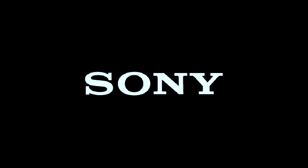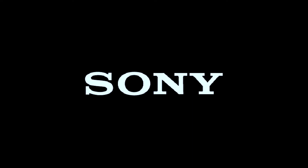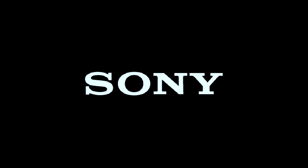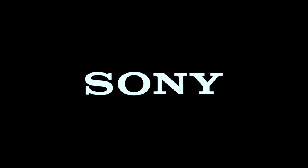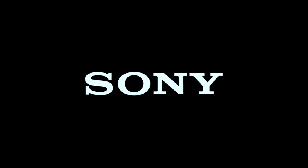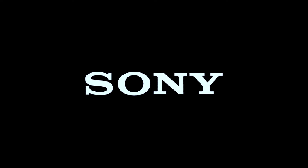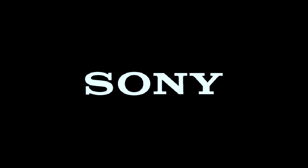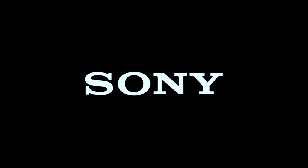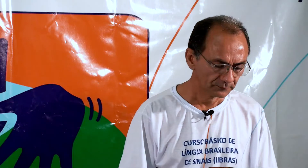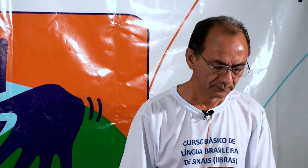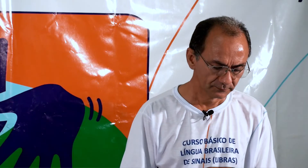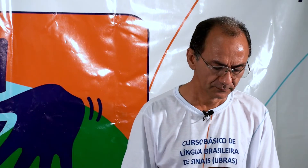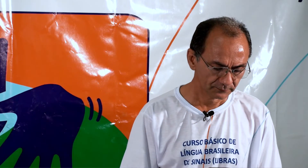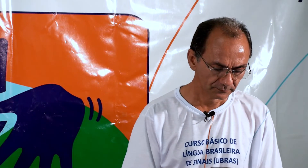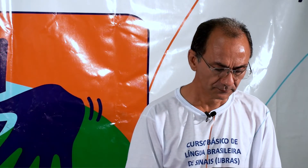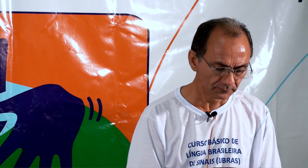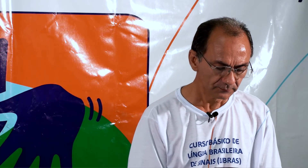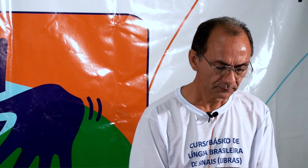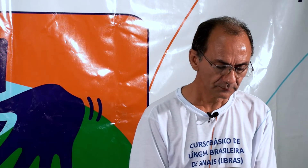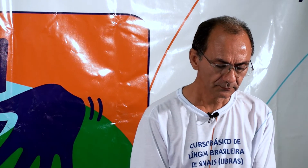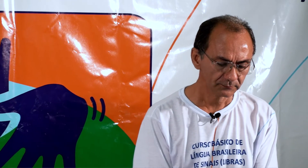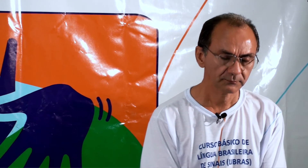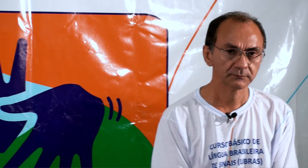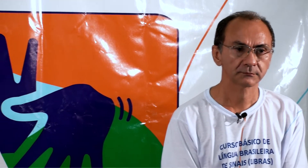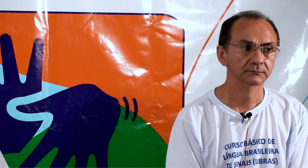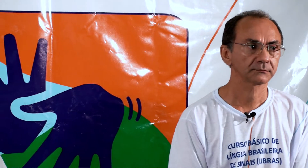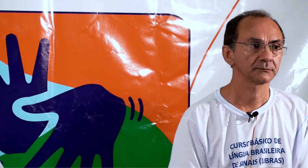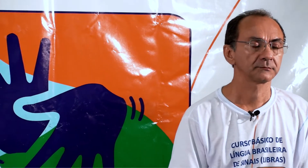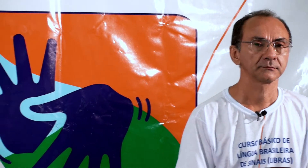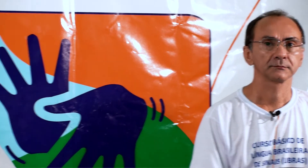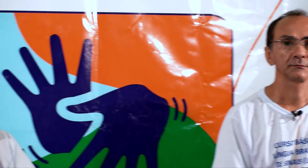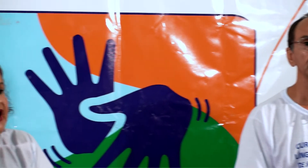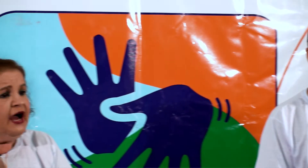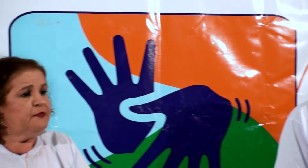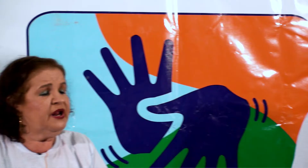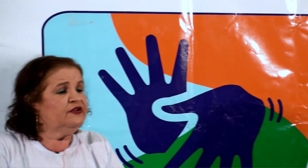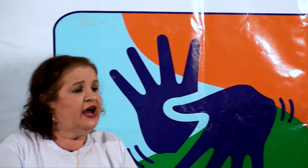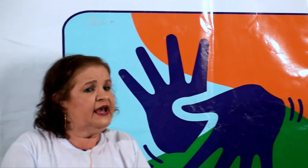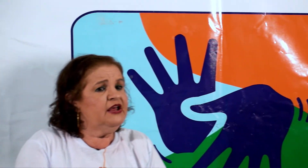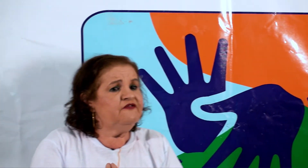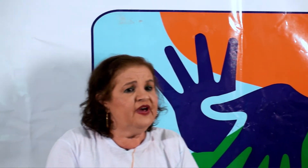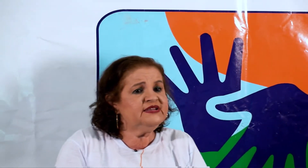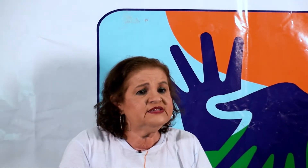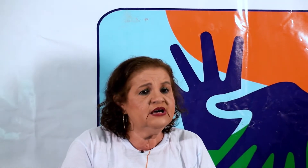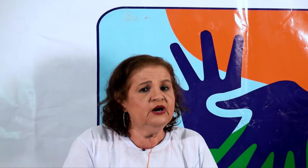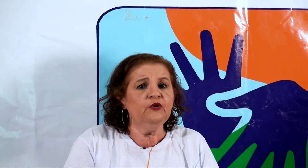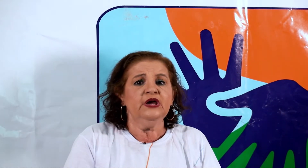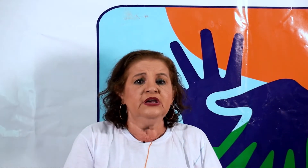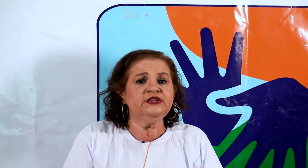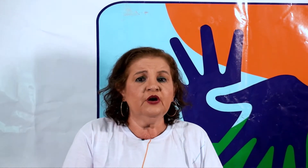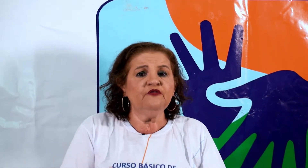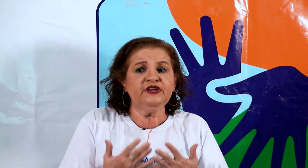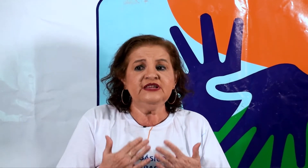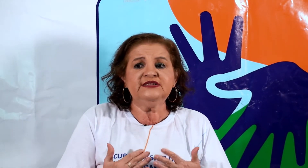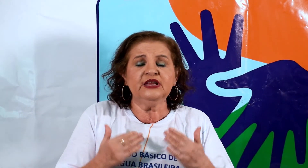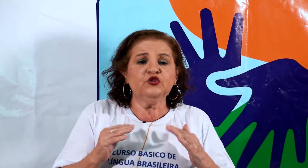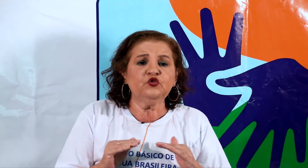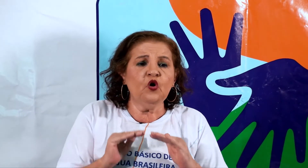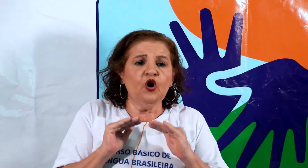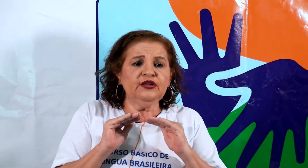saber se caiu água no ouvido da sua criança, olhar para não dar aquela infecção. Então, tem que ser todo